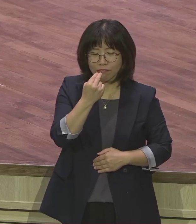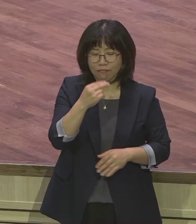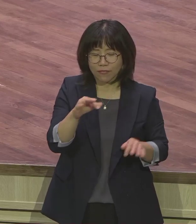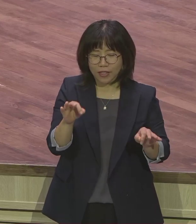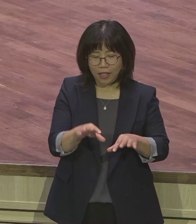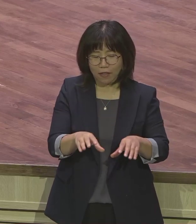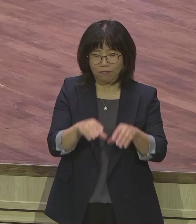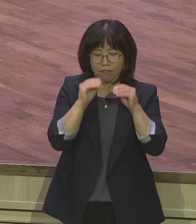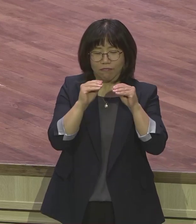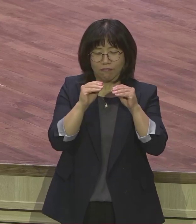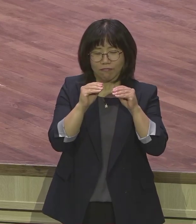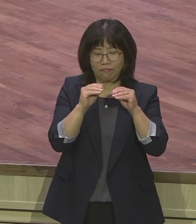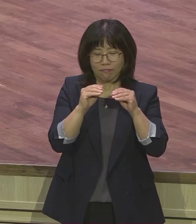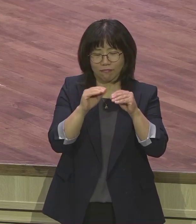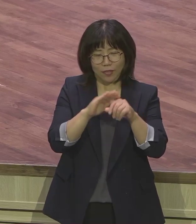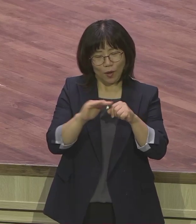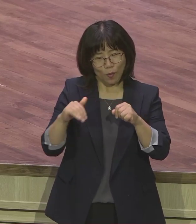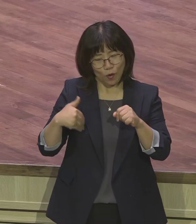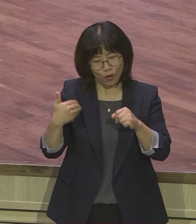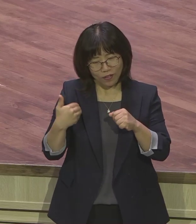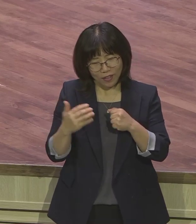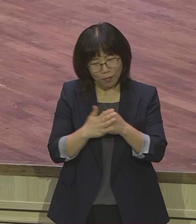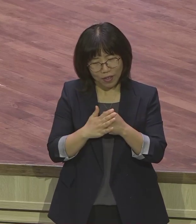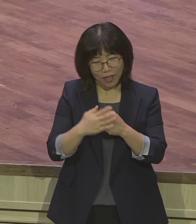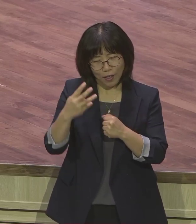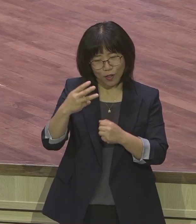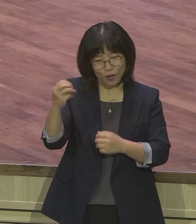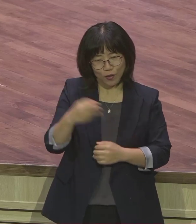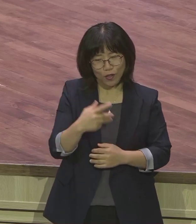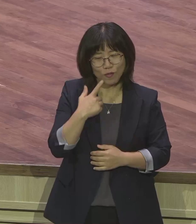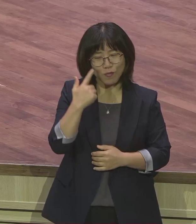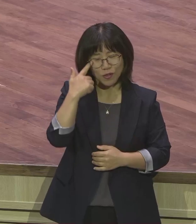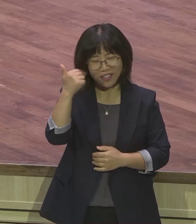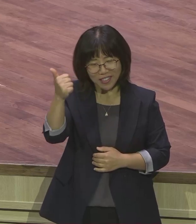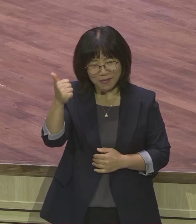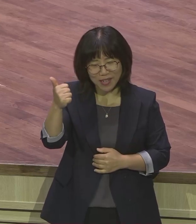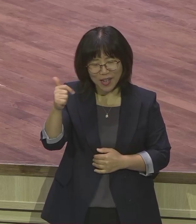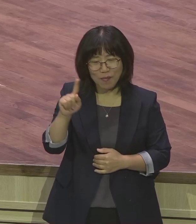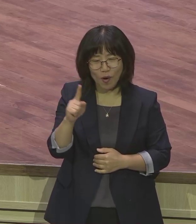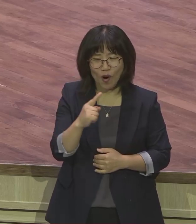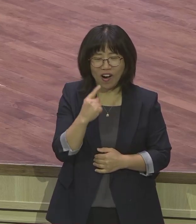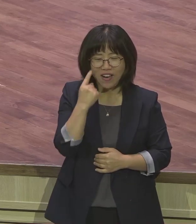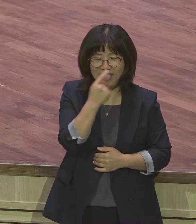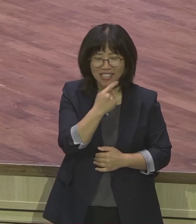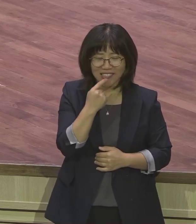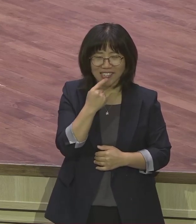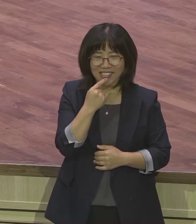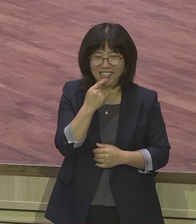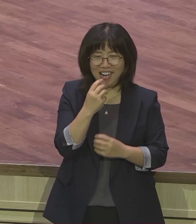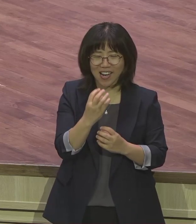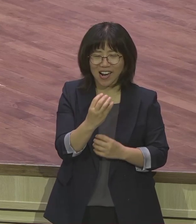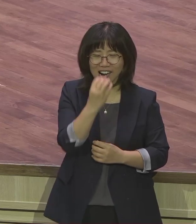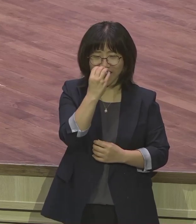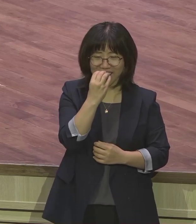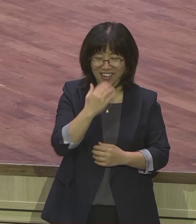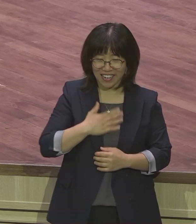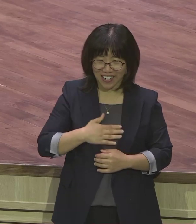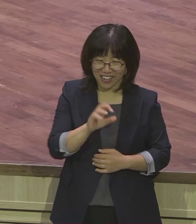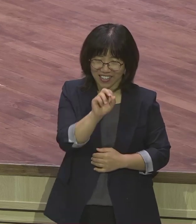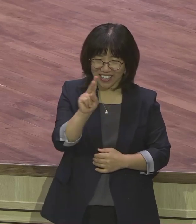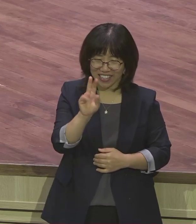이상한 일이 생길 수 있다고 하면서 이 양악기를 먼저 깨웠어요 윤목사님 그래가지고 아